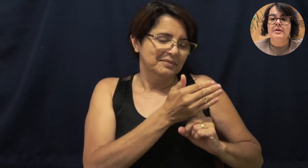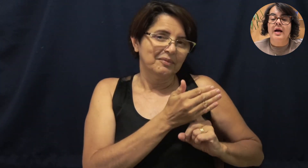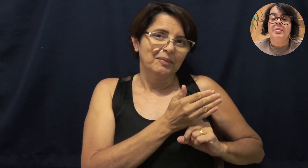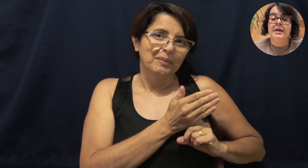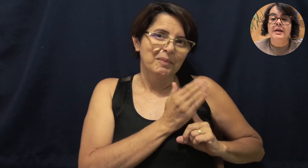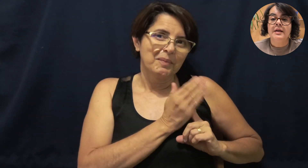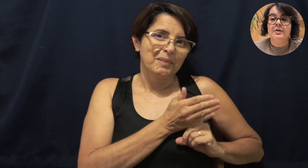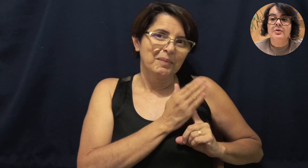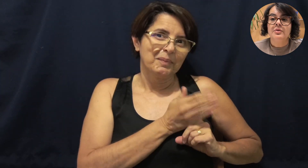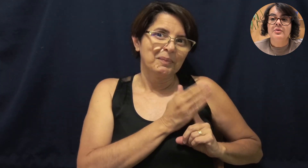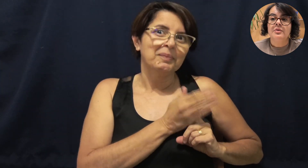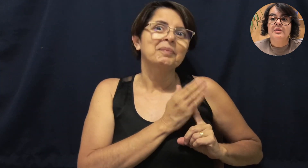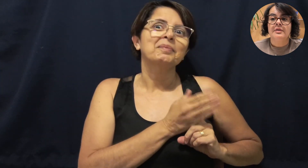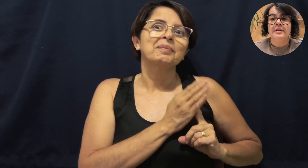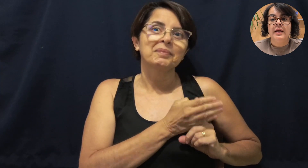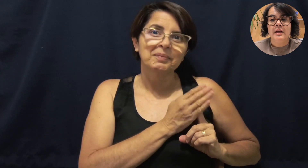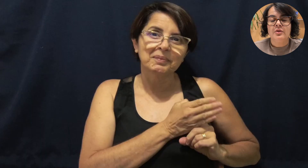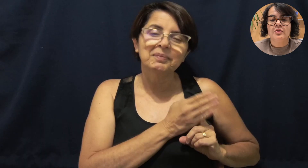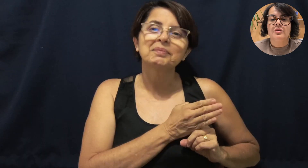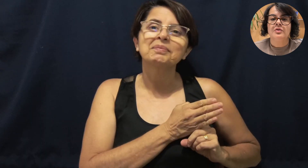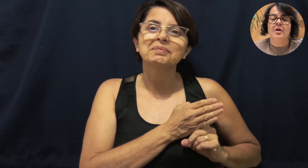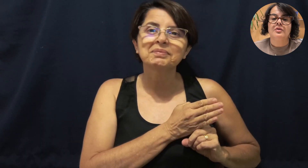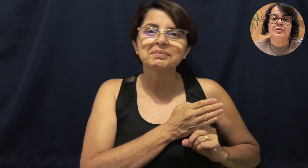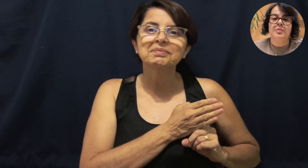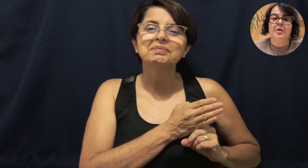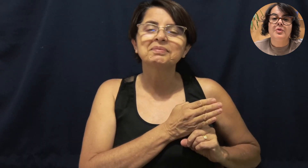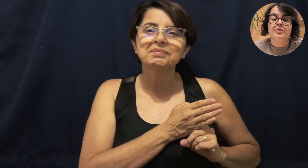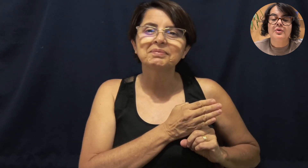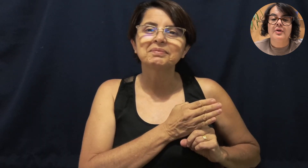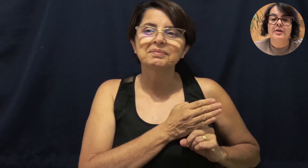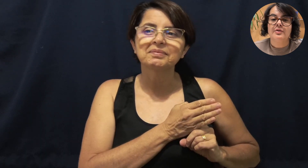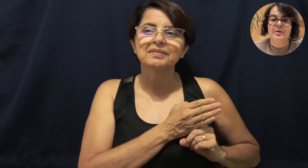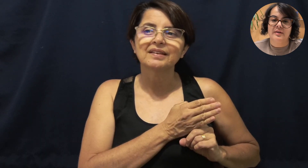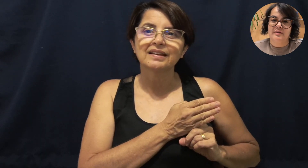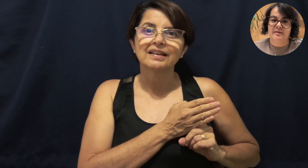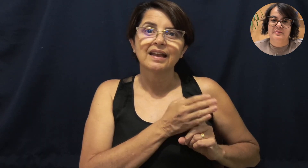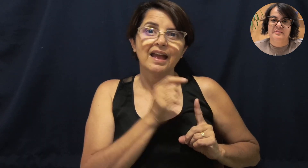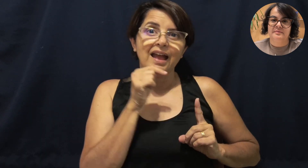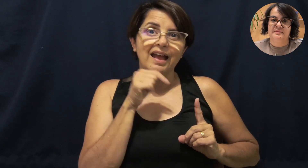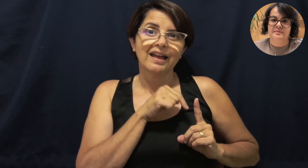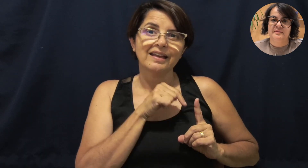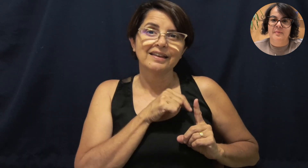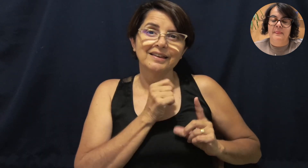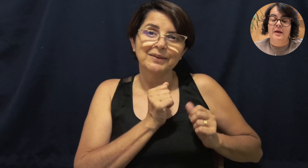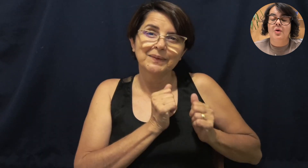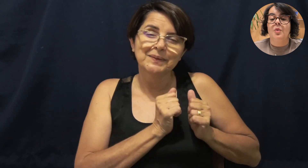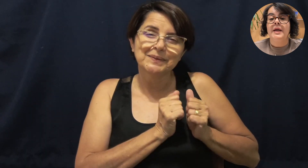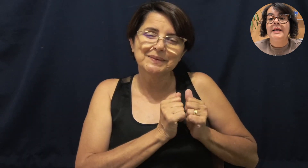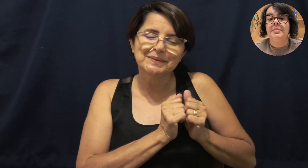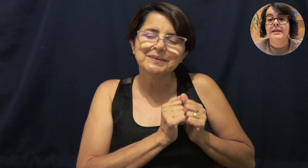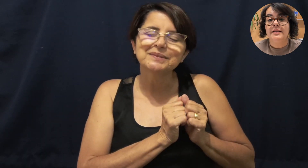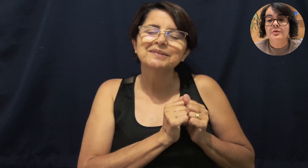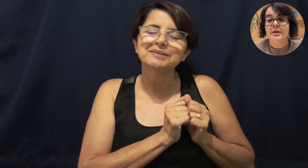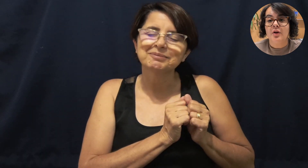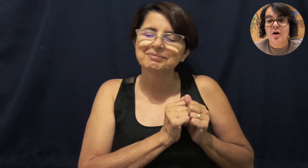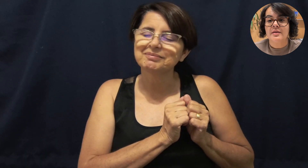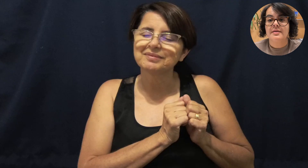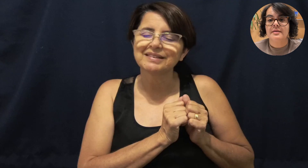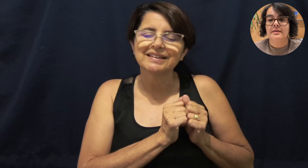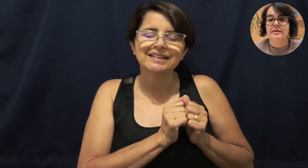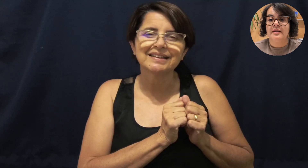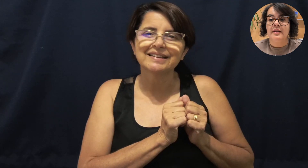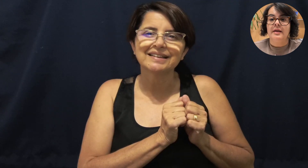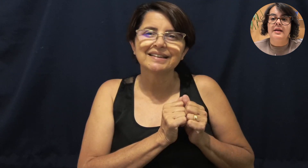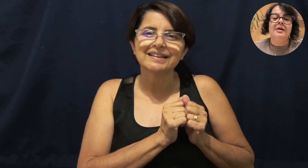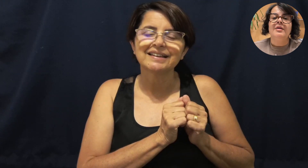colocando, abrigando dentro dos nossos próprios corações. Com ele habitando em